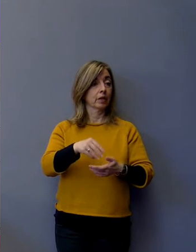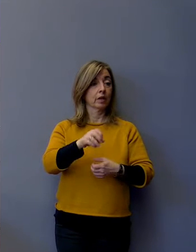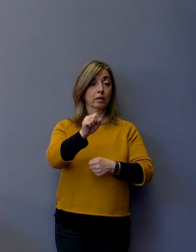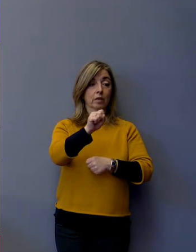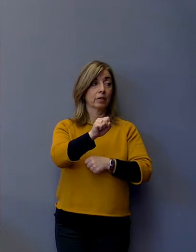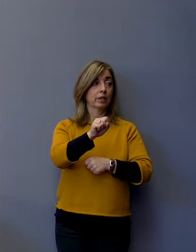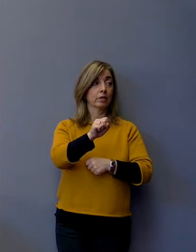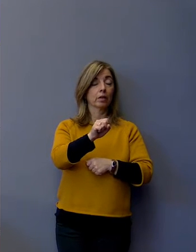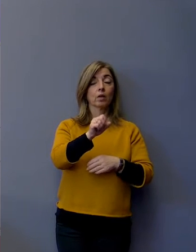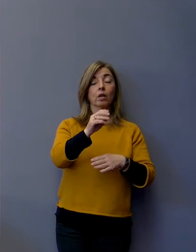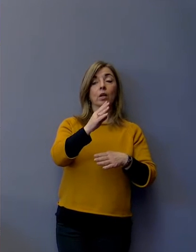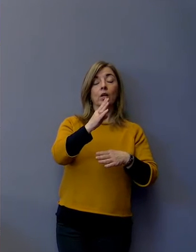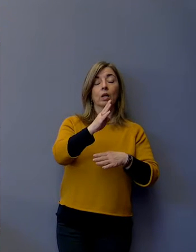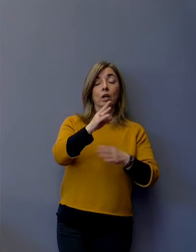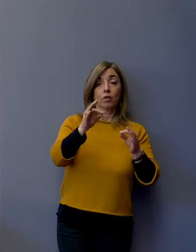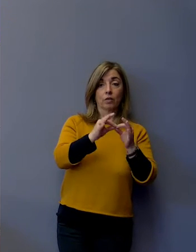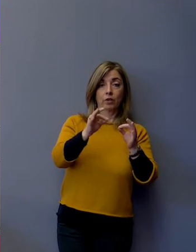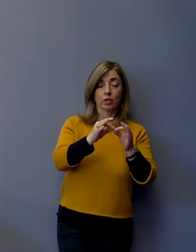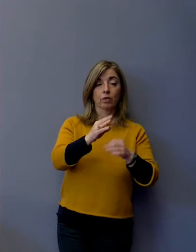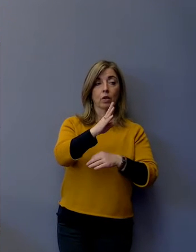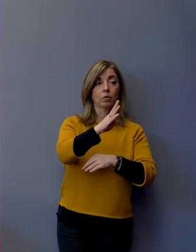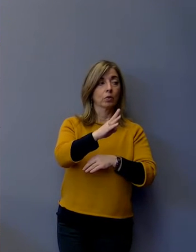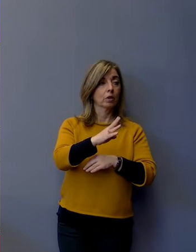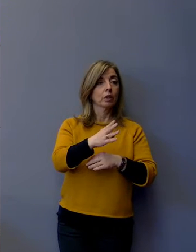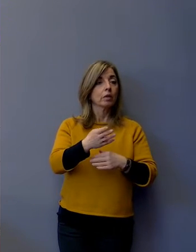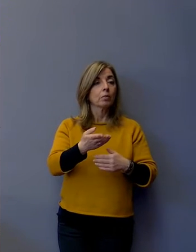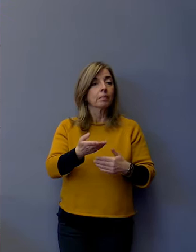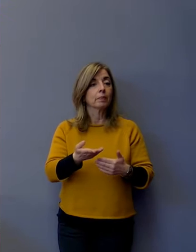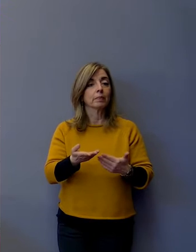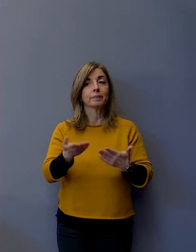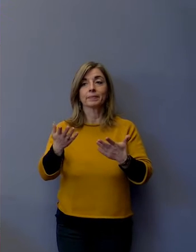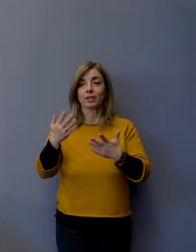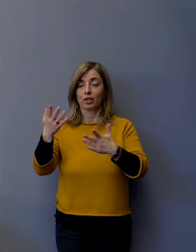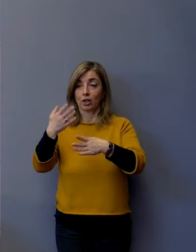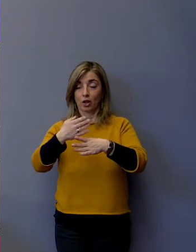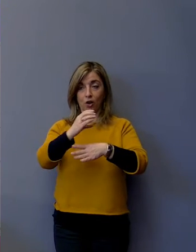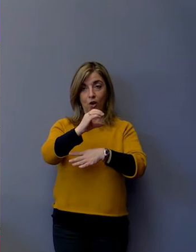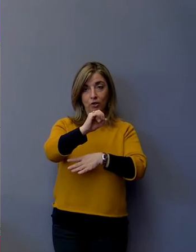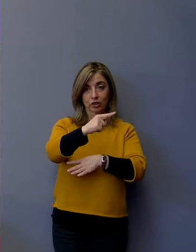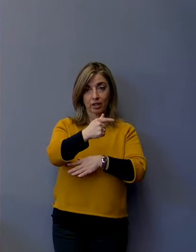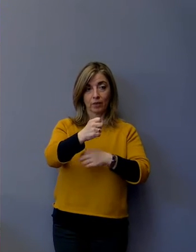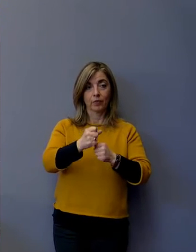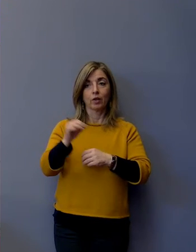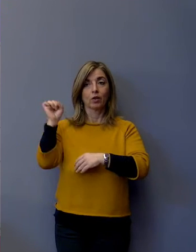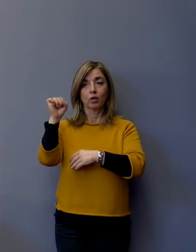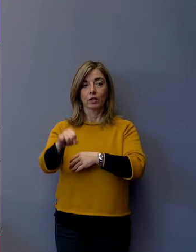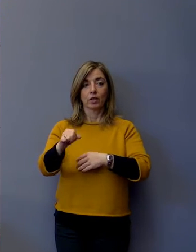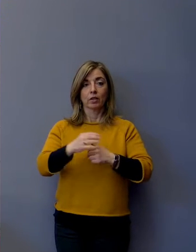consigliera bruccoleri favorevole consigliere costa contrario